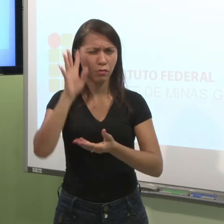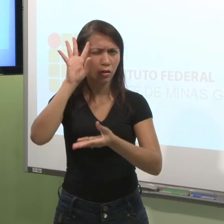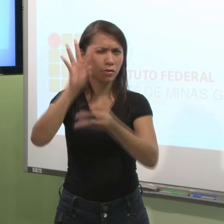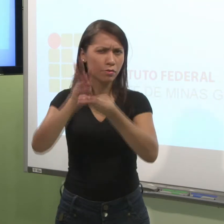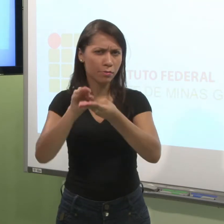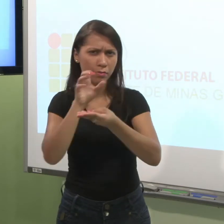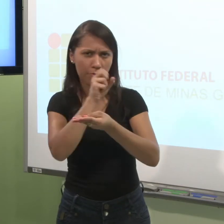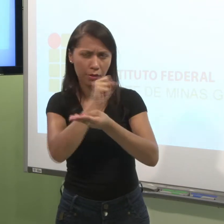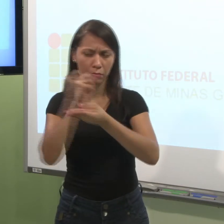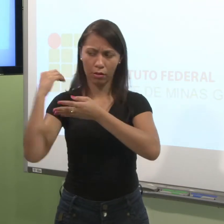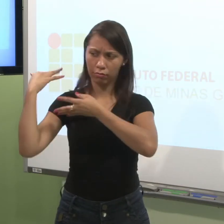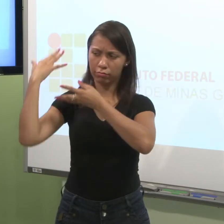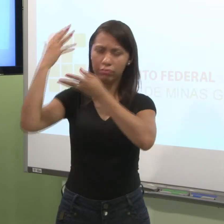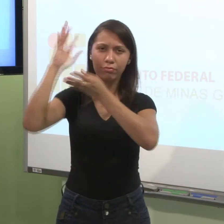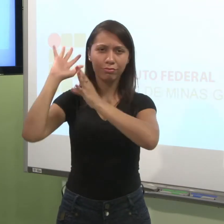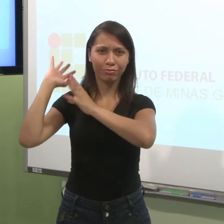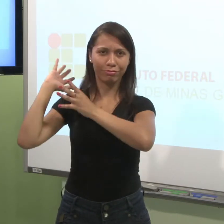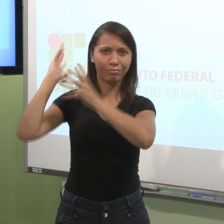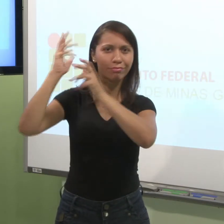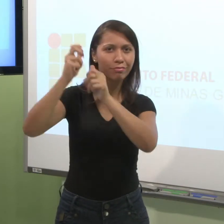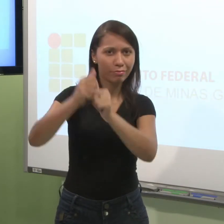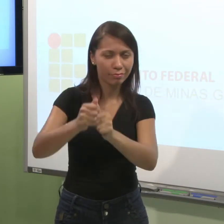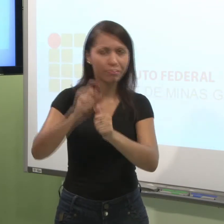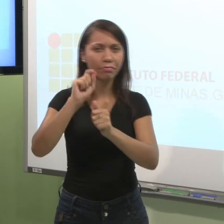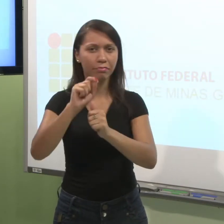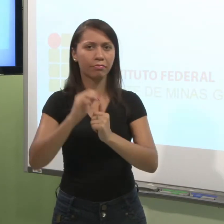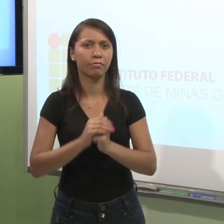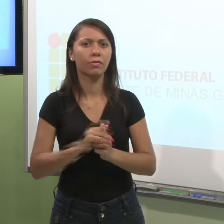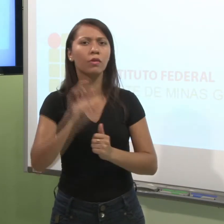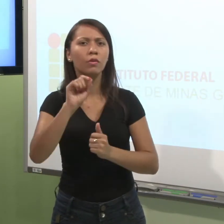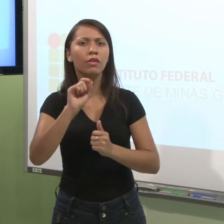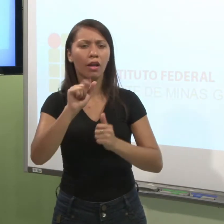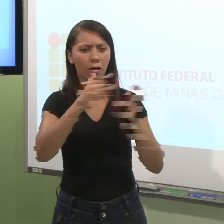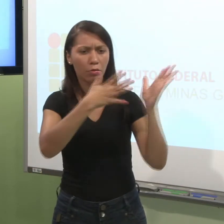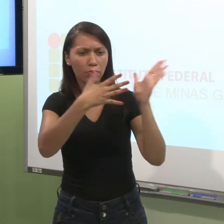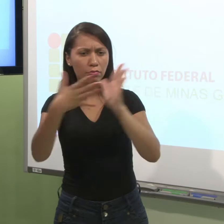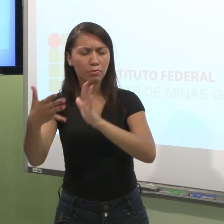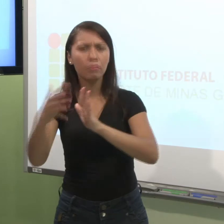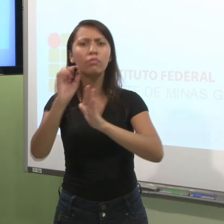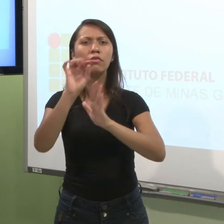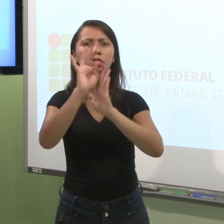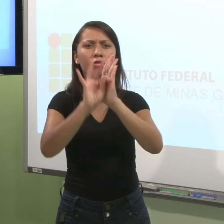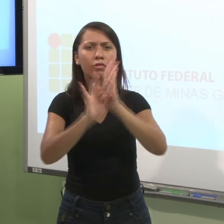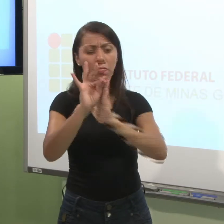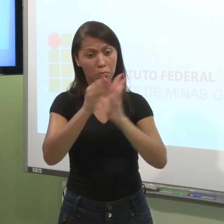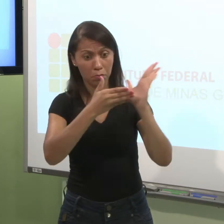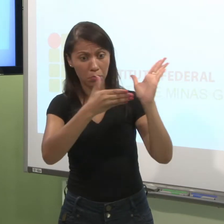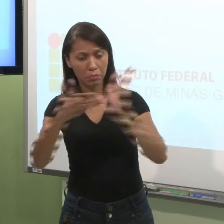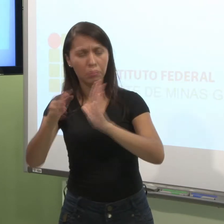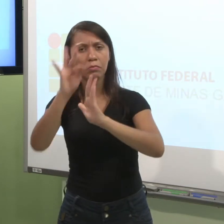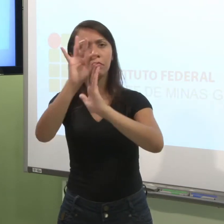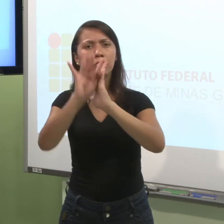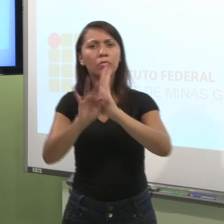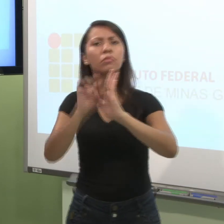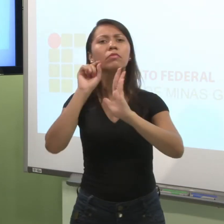Vamos lá. Vamos começar relembrando o que é um processador de texto. Processador de texto é um